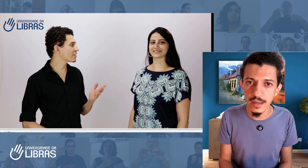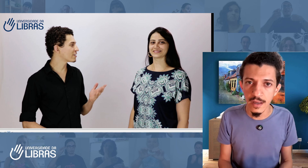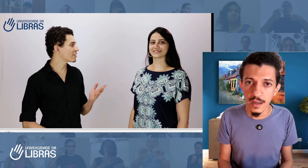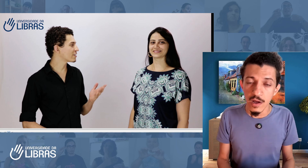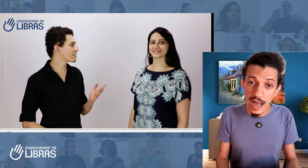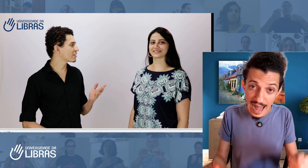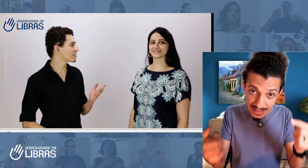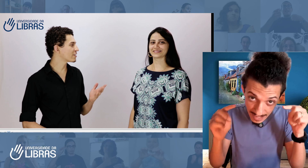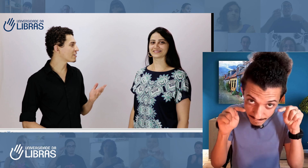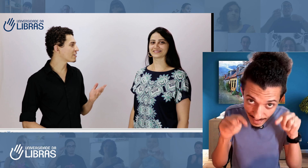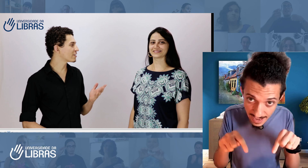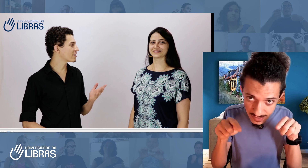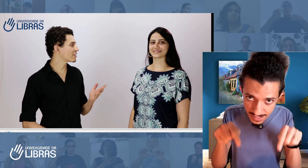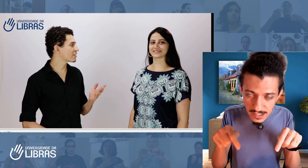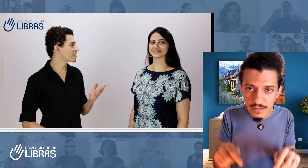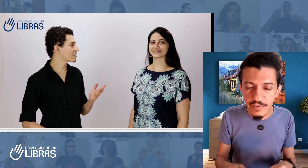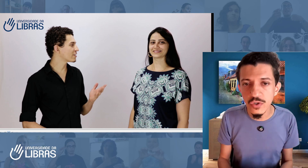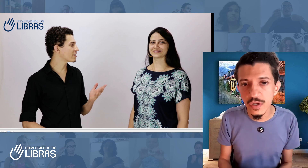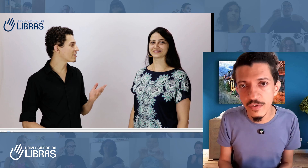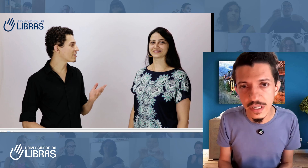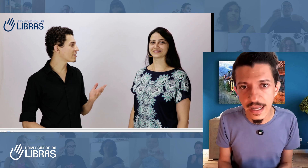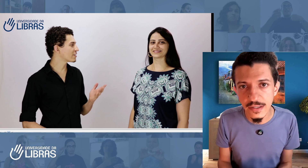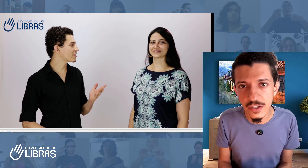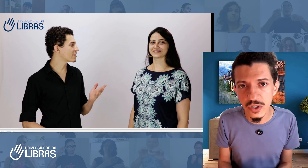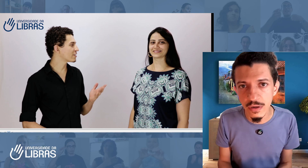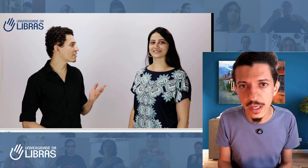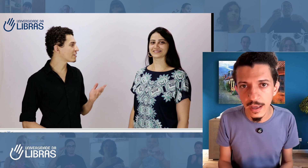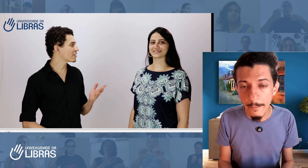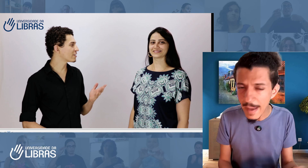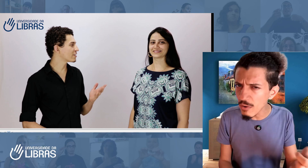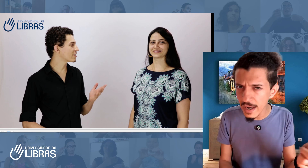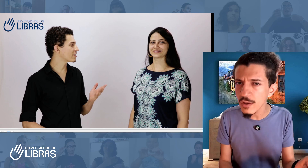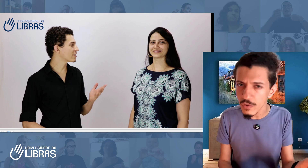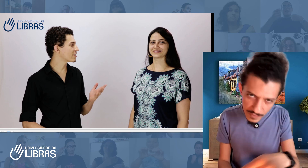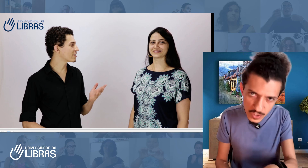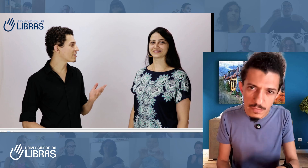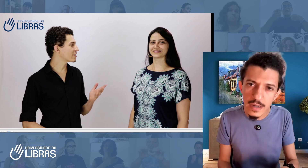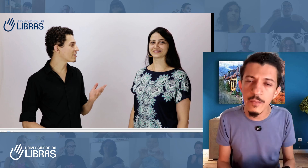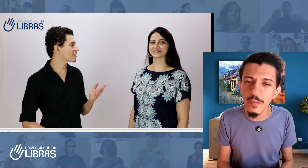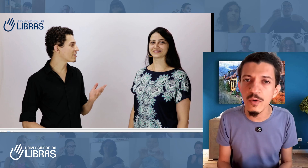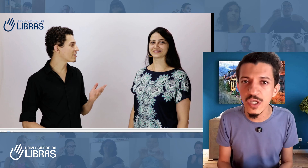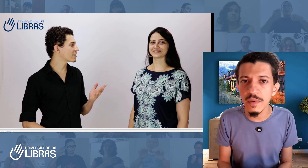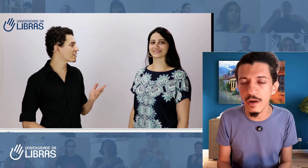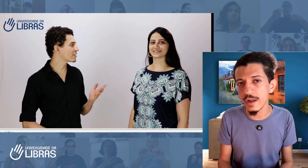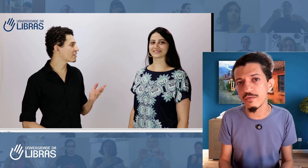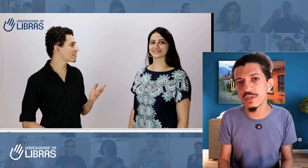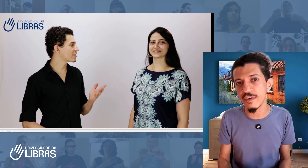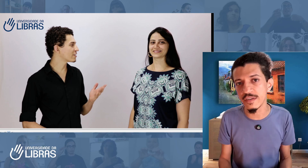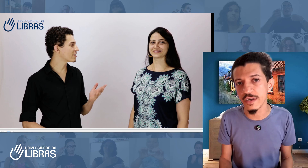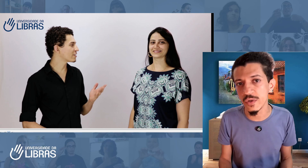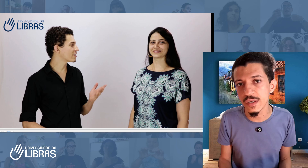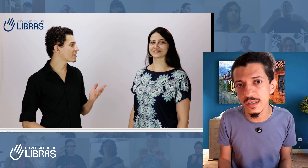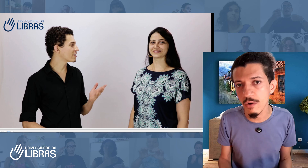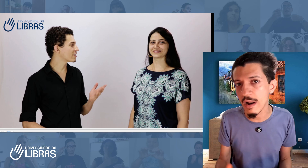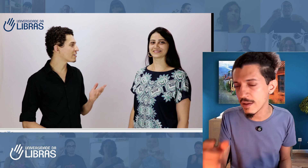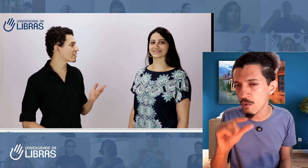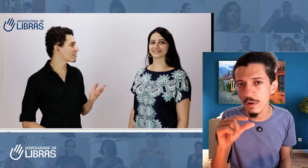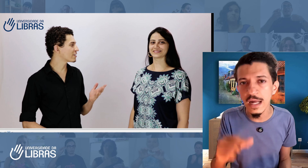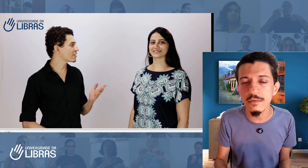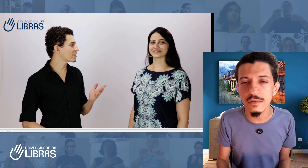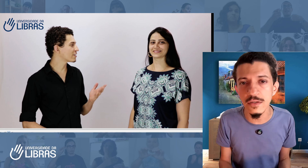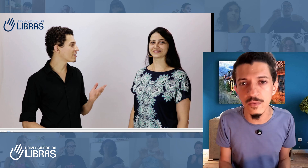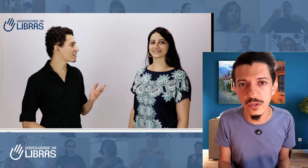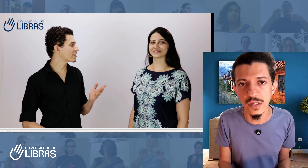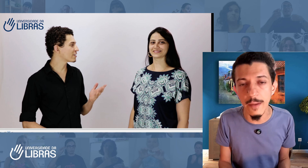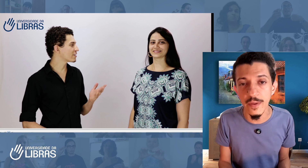semanas, através desse vídeo que você está assistindo aqui, pega o link do vídeo e manda para o meu time na hora de você fazer a sua inscrição, lá tem o